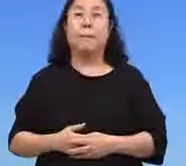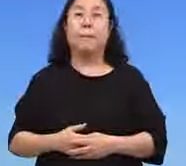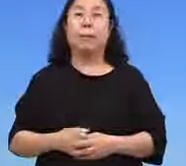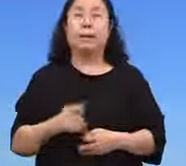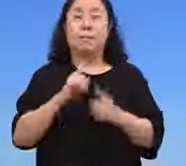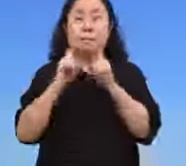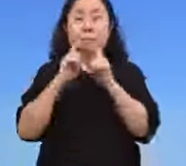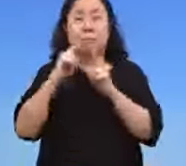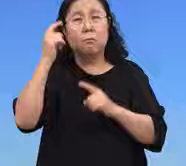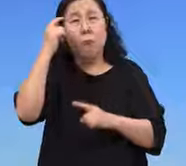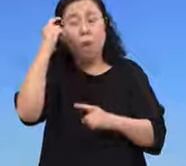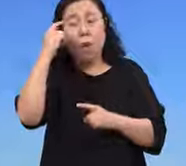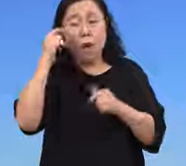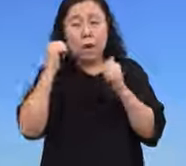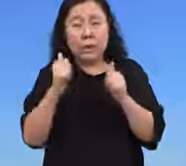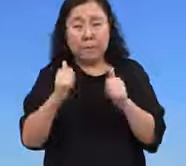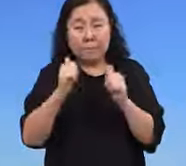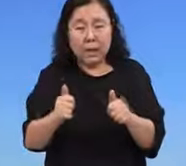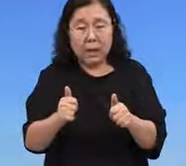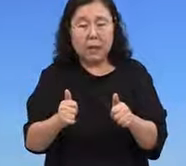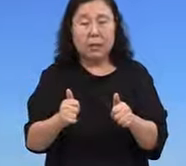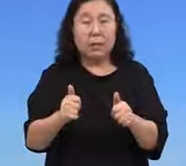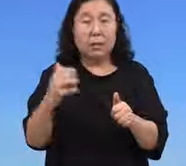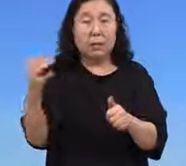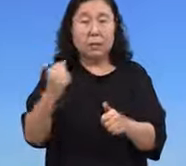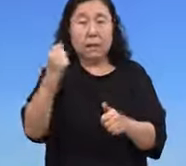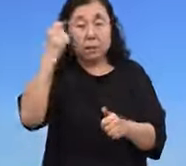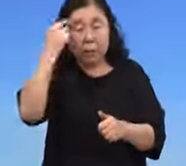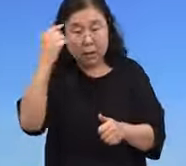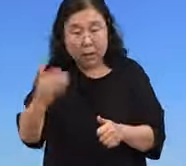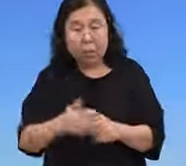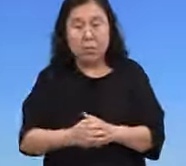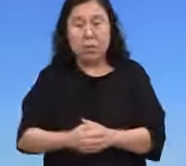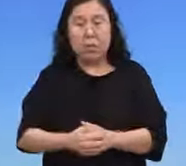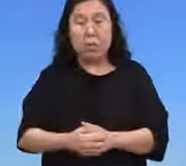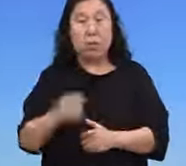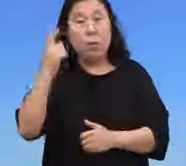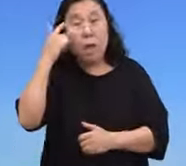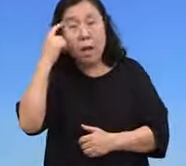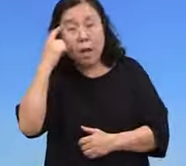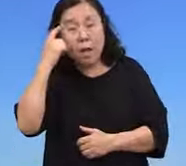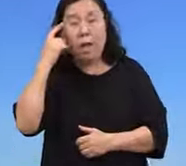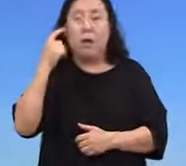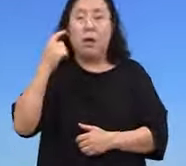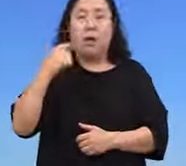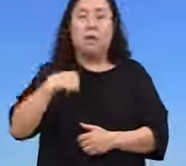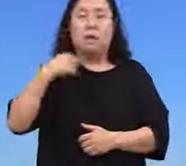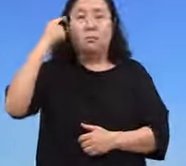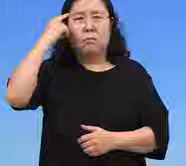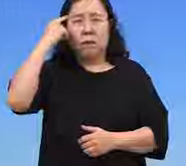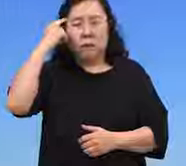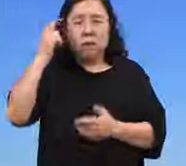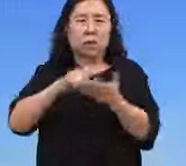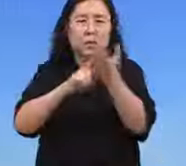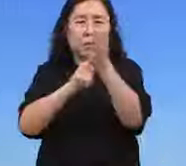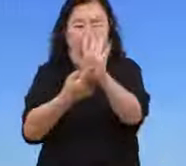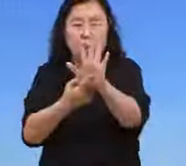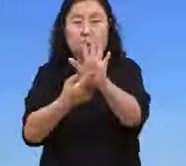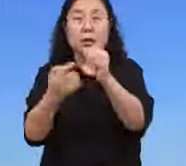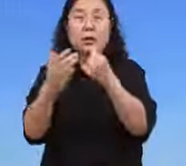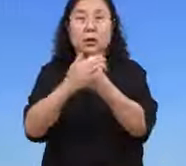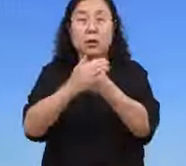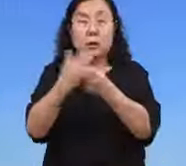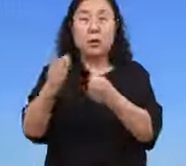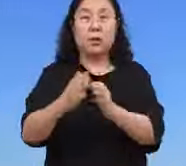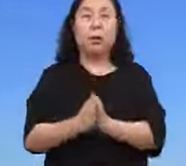그 말이 왜 심판의 대상이 됩니까? 속의 생각을 표했기 때문이에요. 그 속의 생각이 뭐냐? 제가